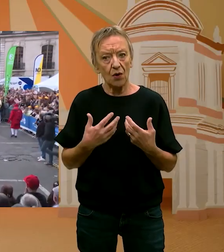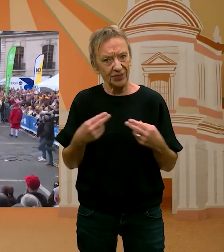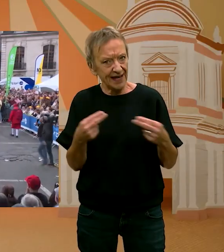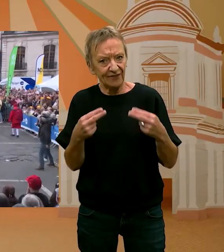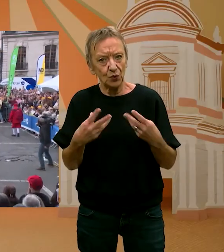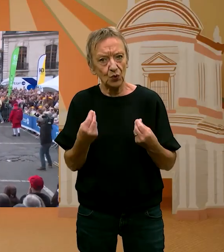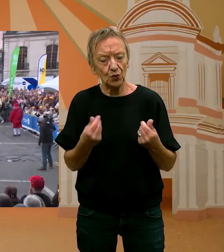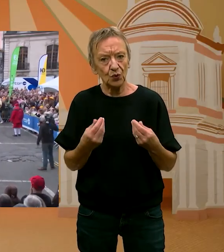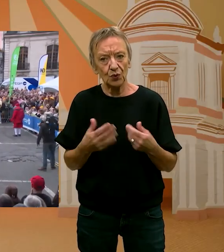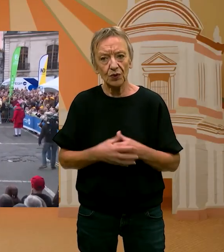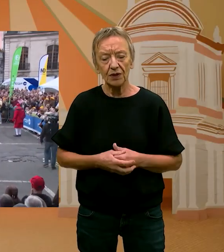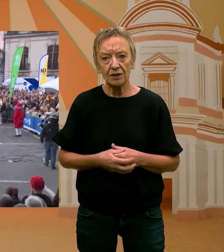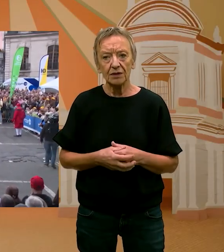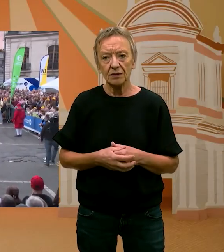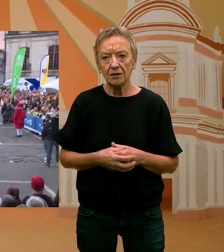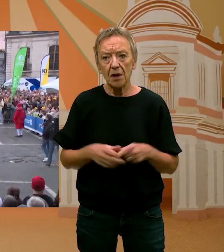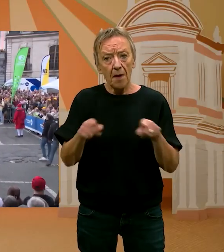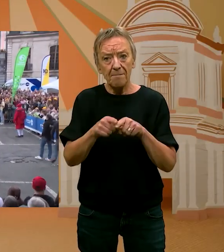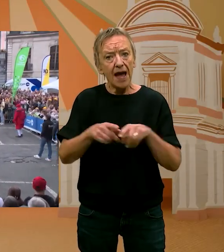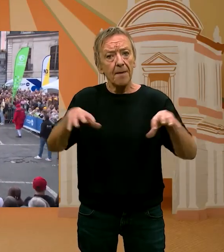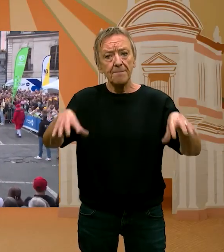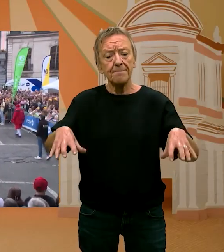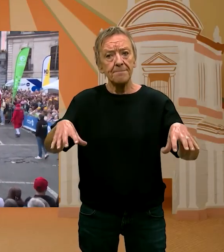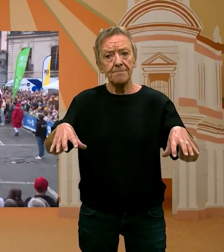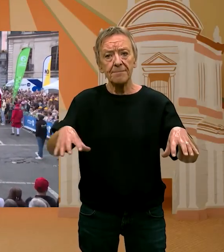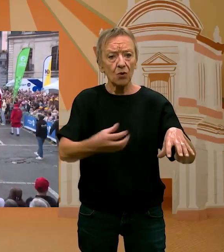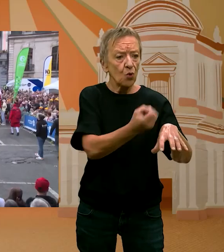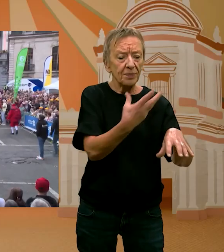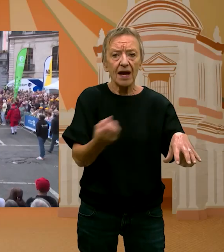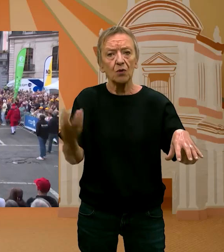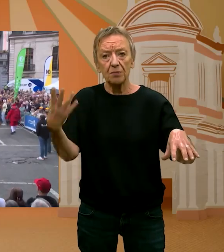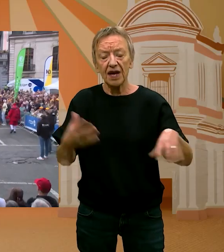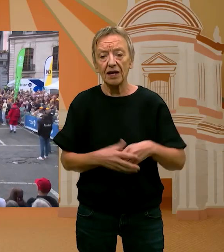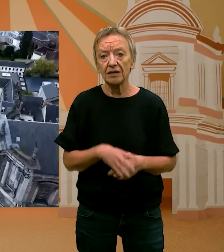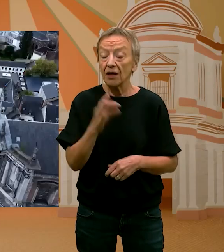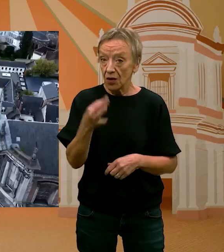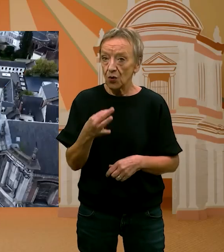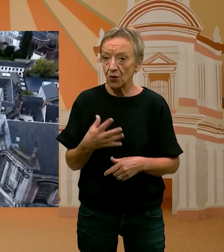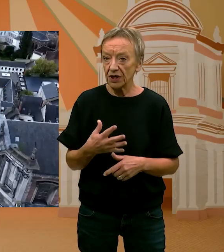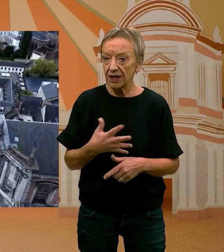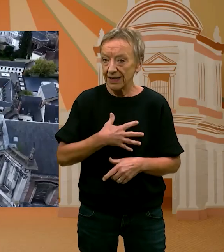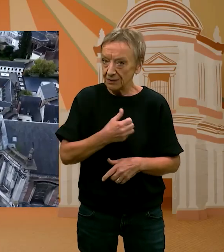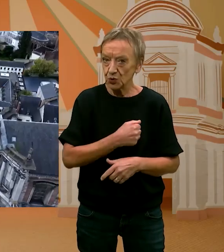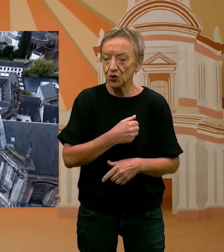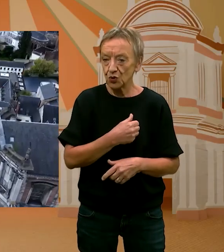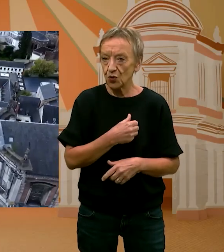Mélans que d'Avresse pour le moment. Ton regard là-dessus? Oui, effectivement, beaucoup de tension, beaucoup d'émotion. Je t'avoue que la minute d'hommage à